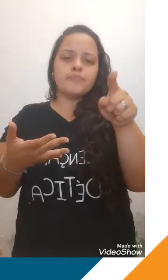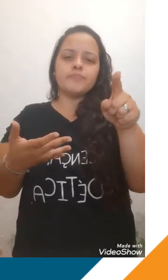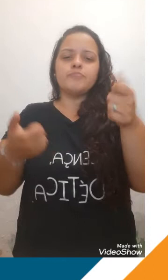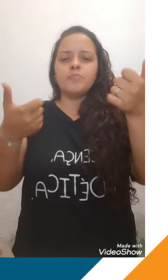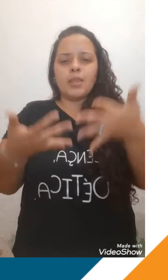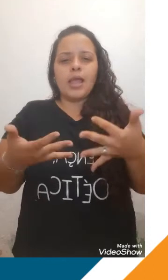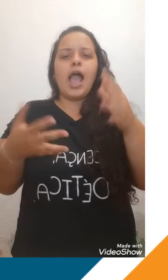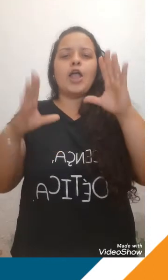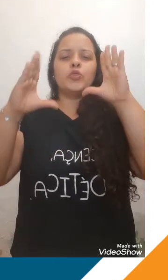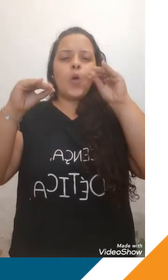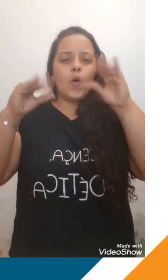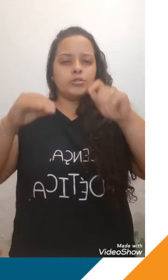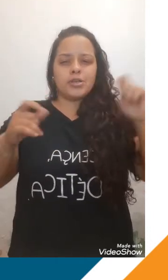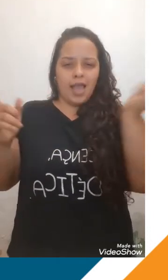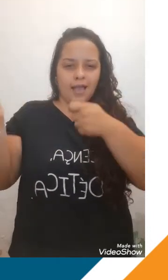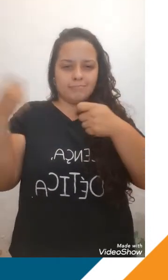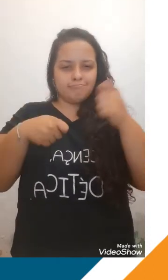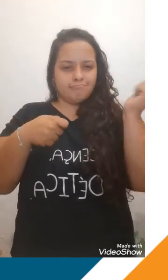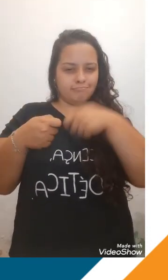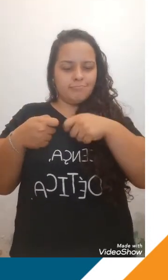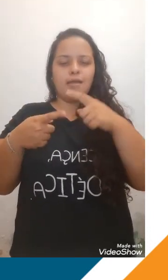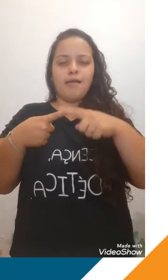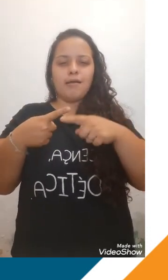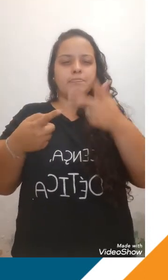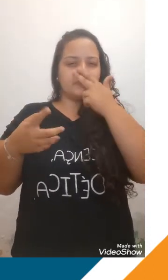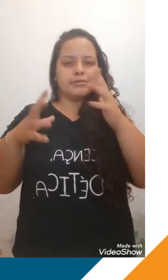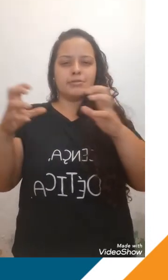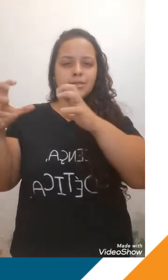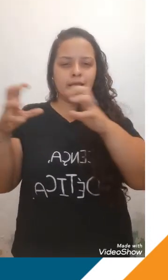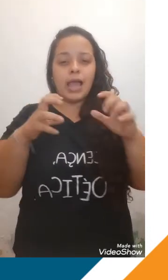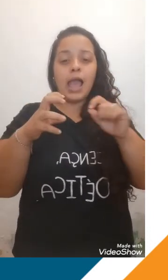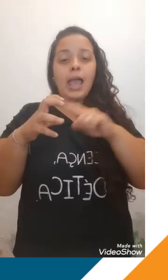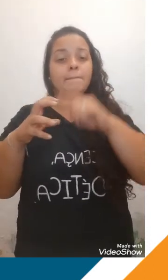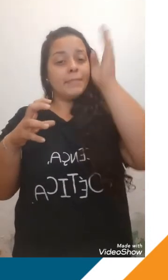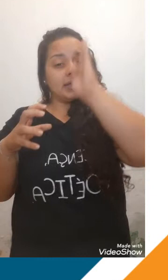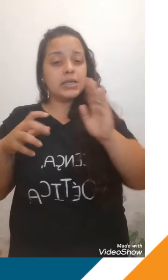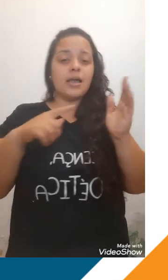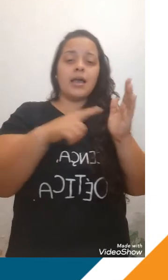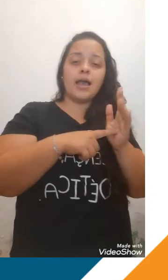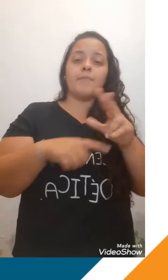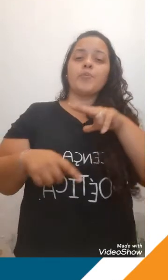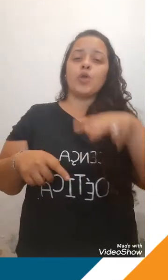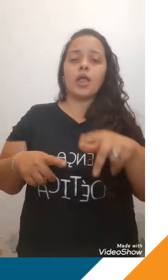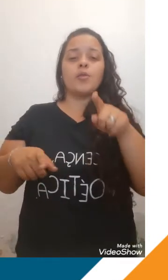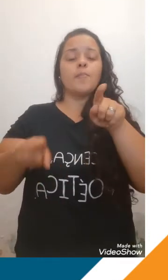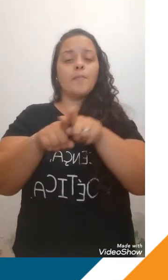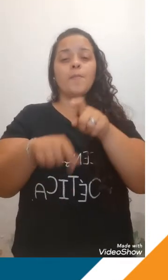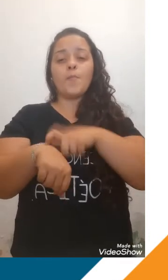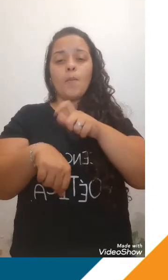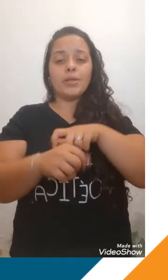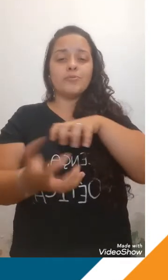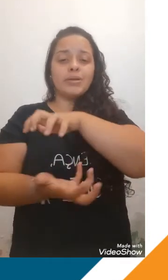retratado da Noite das Garrafadas, que teria sido um conflito entre brasileiros e portugueses no momento de crise